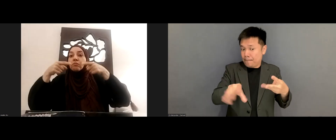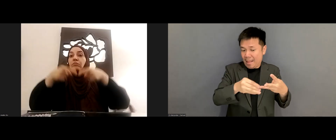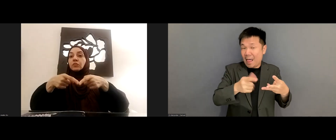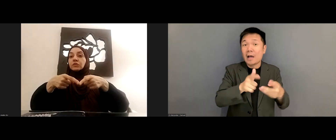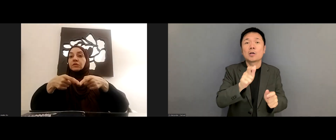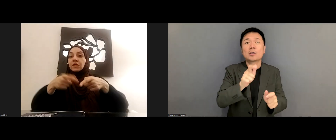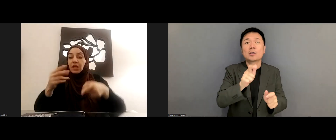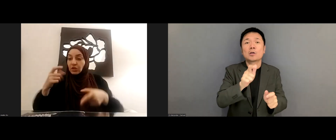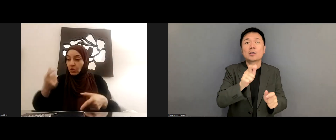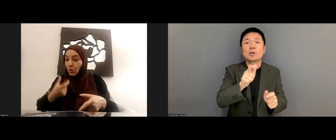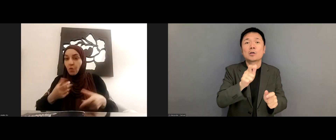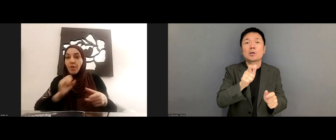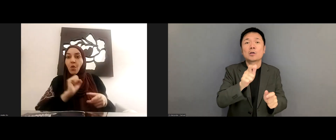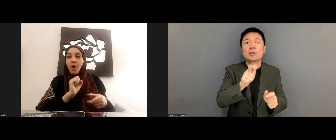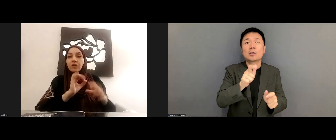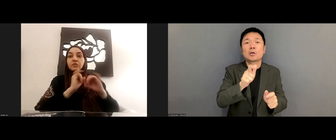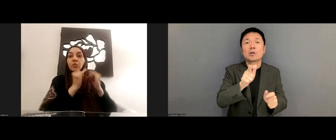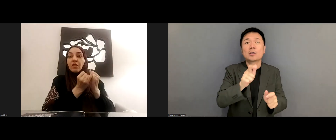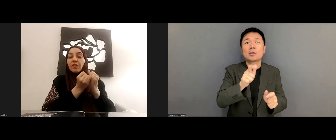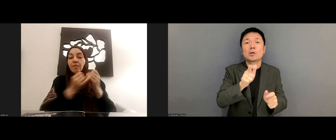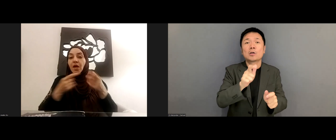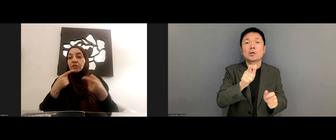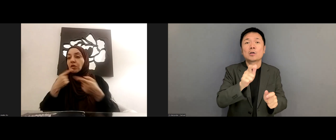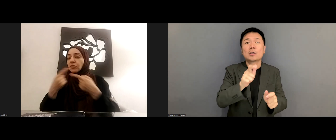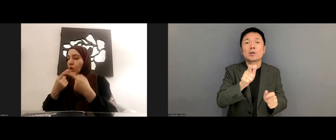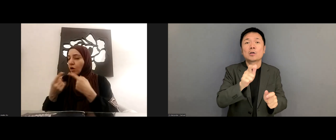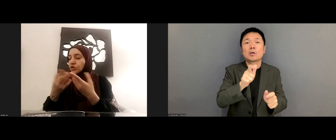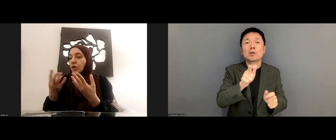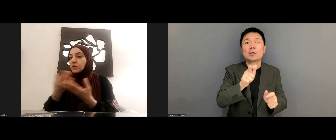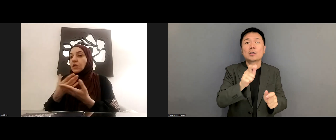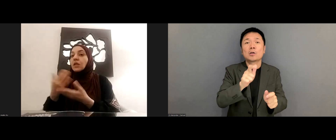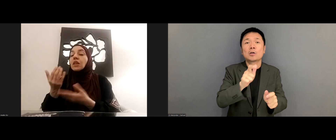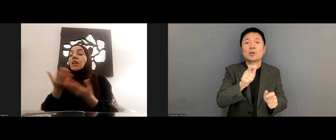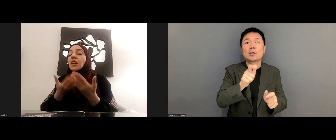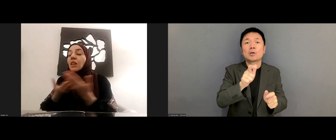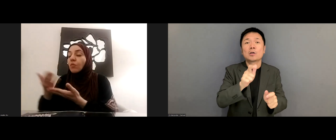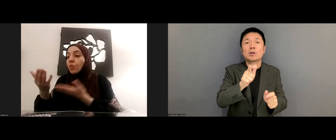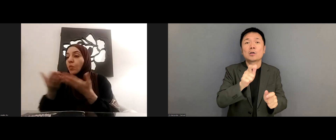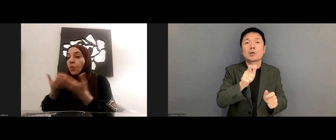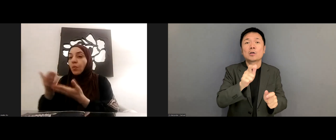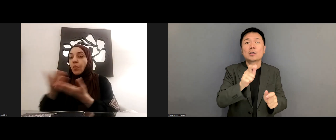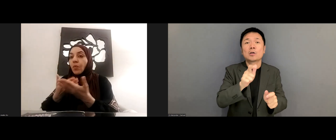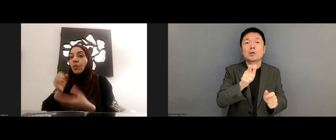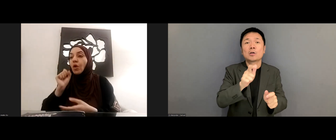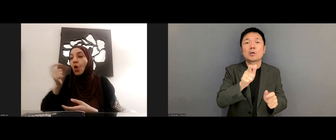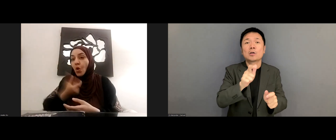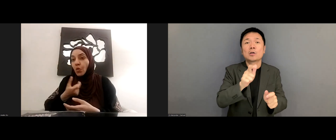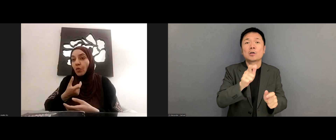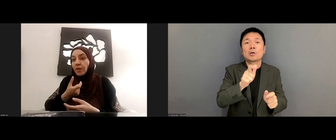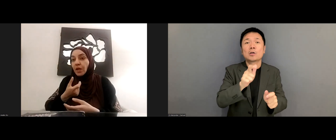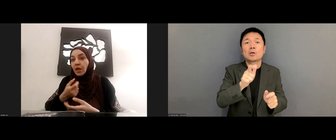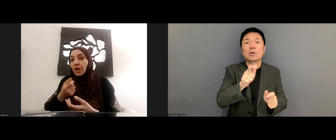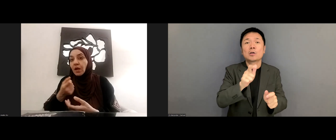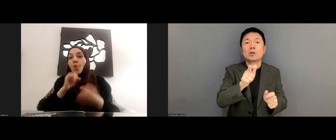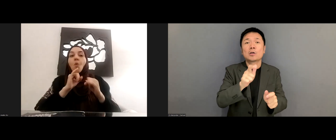أو disaster. مرتين مع الحكومة We've held وتناقشنا 2 تبادلنا الآراء meetings حول with the الأهميات government bodies, والأولويات and التي we've تهم exchanged الجانب point الحكومي of من جهة views of والتي تهم